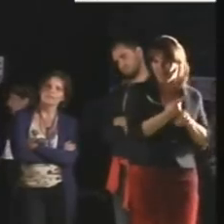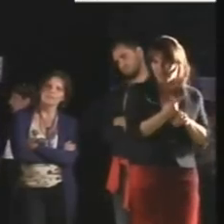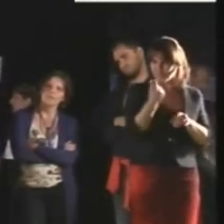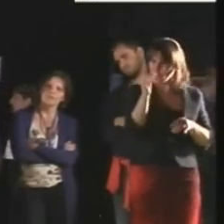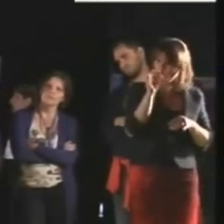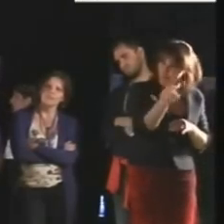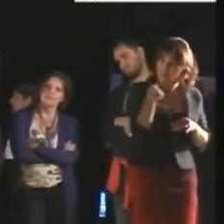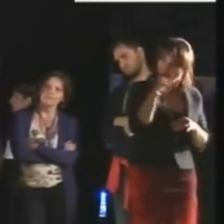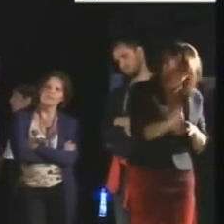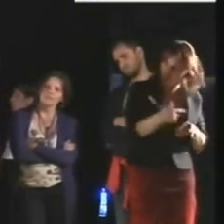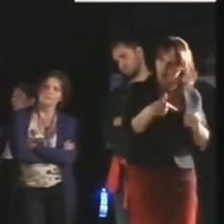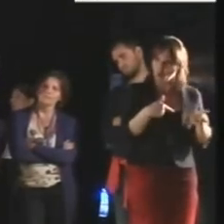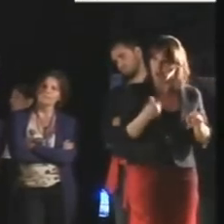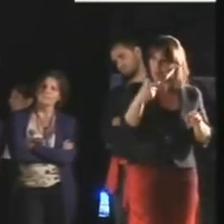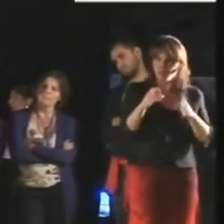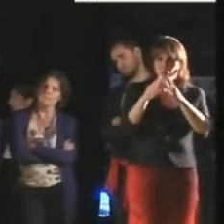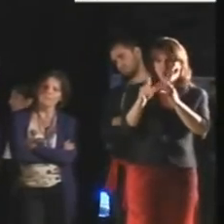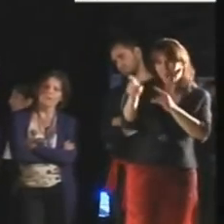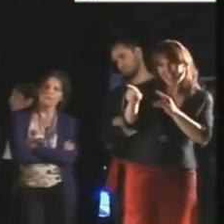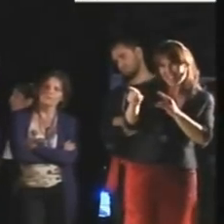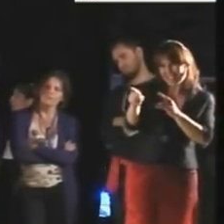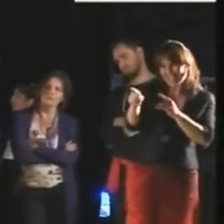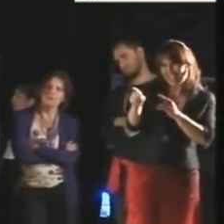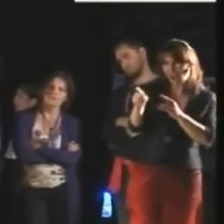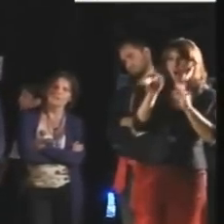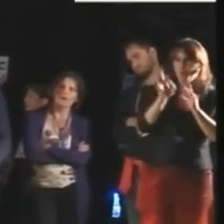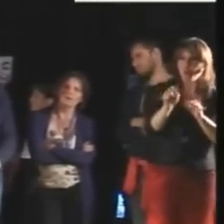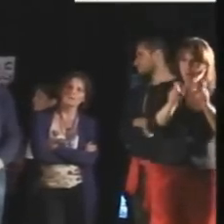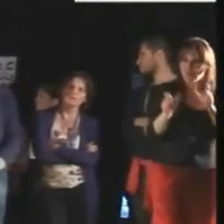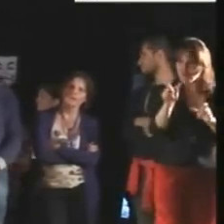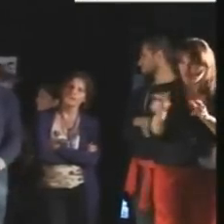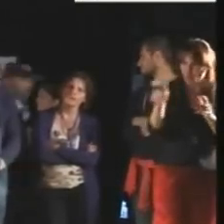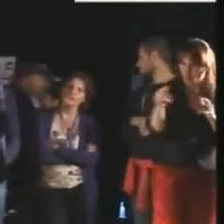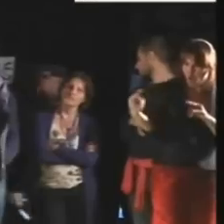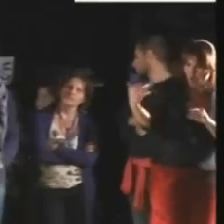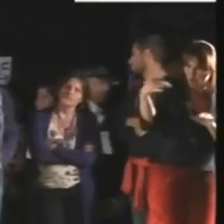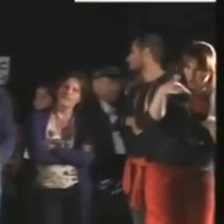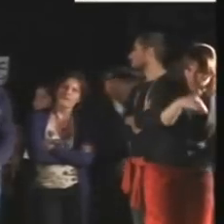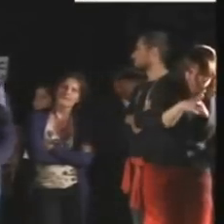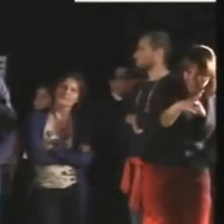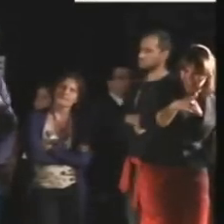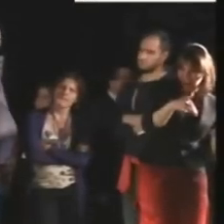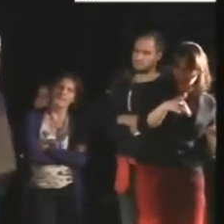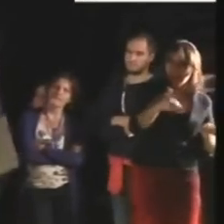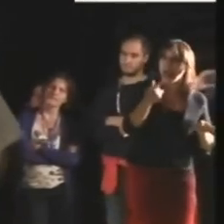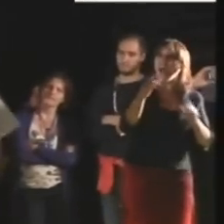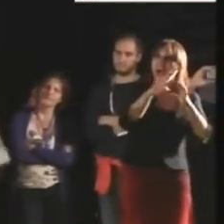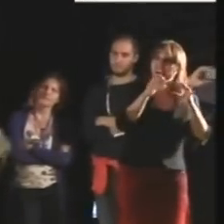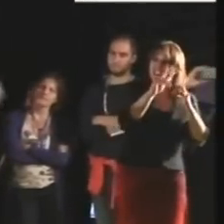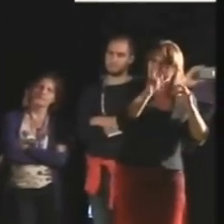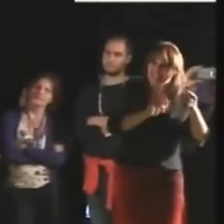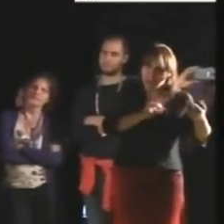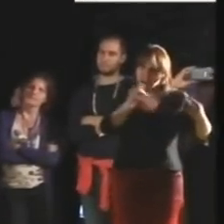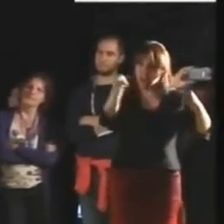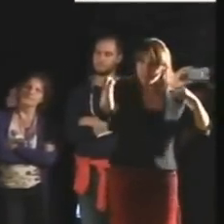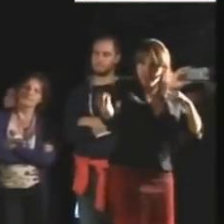c'entravano i soldi di nuovo, perché la Romania ci dava il suo flusso di persone che venivano qua in cambio delle aziende